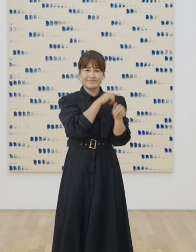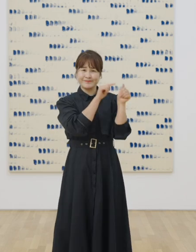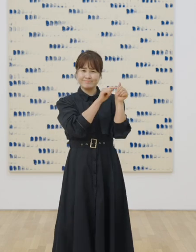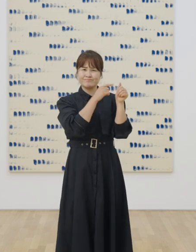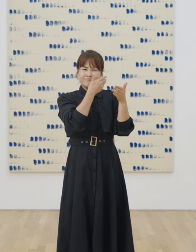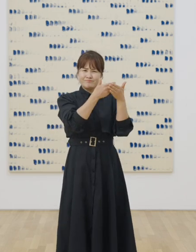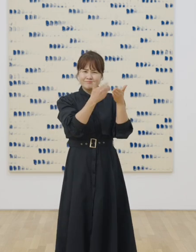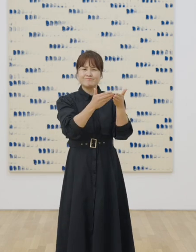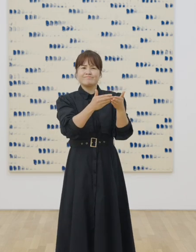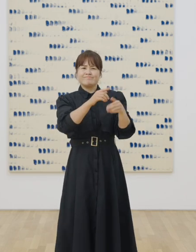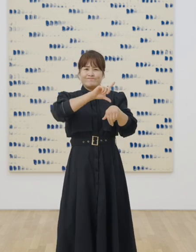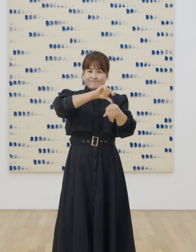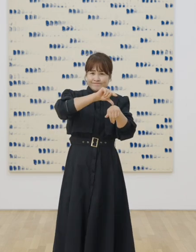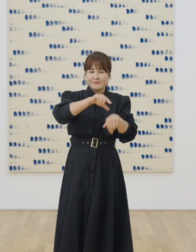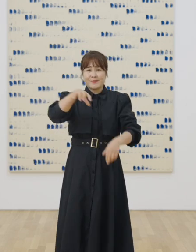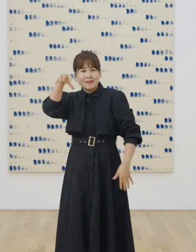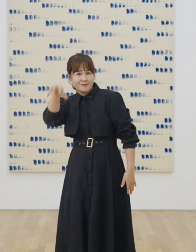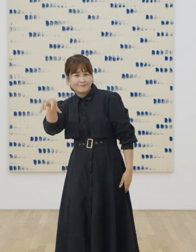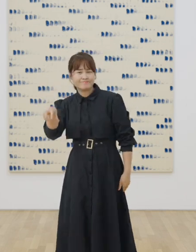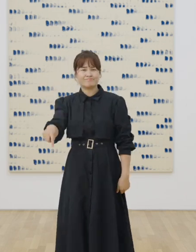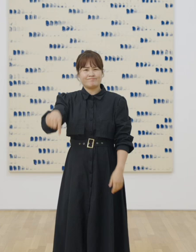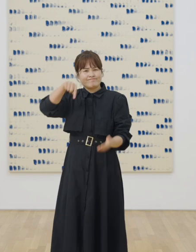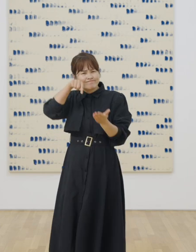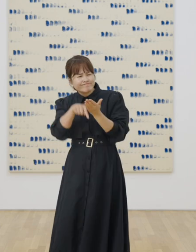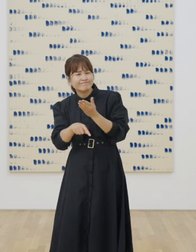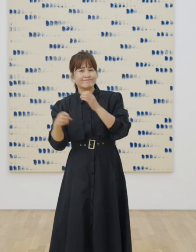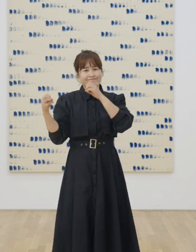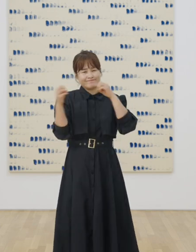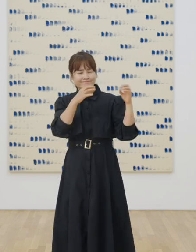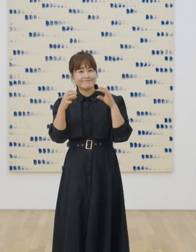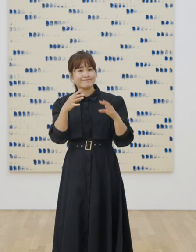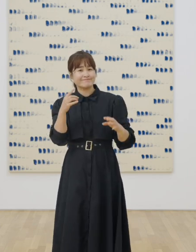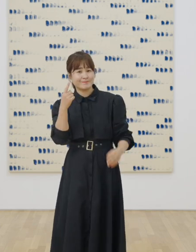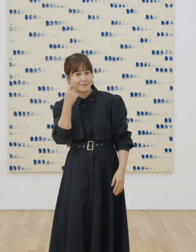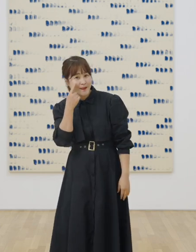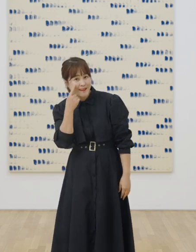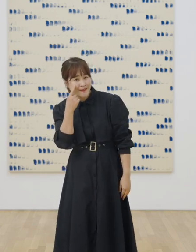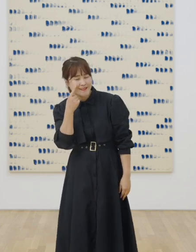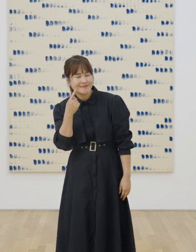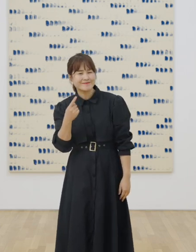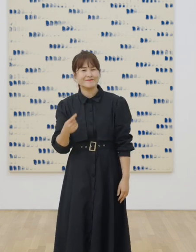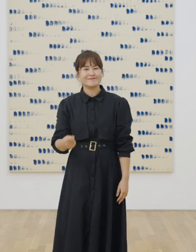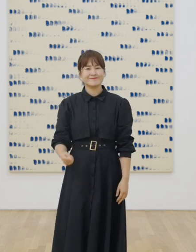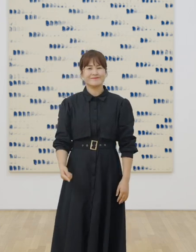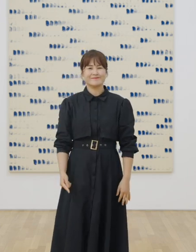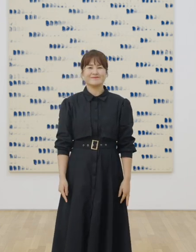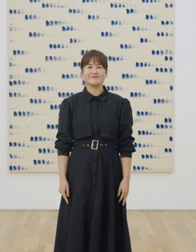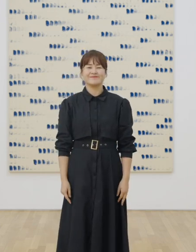그럼 지금부터 이우환이 그려내는 시간과 공간의 깊은 대화를 만나보실까요?